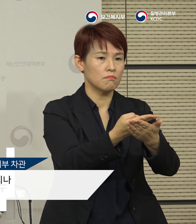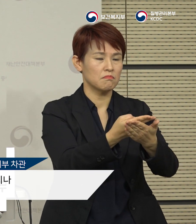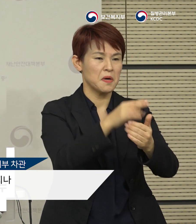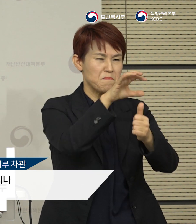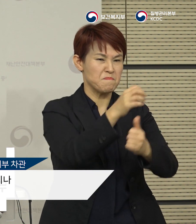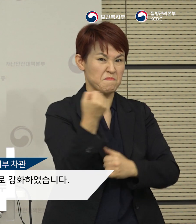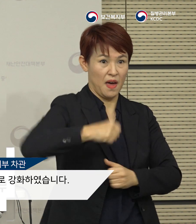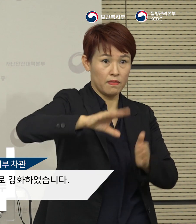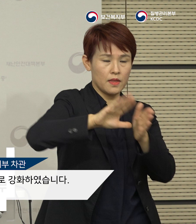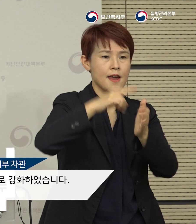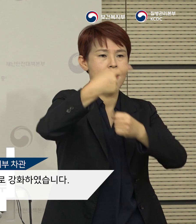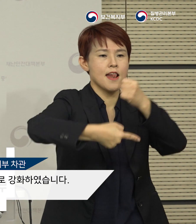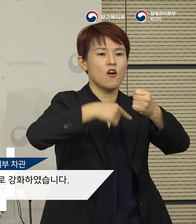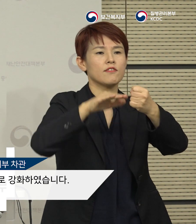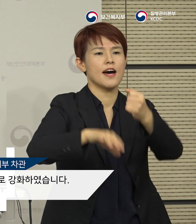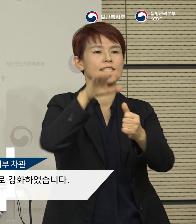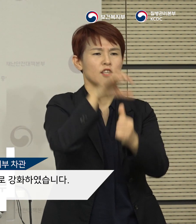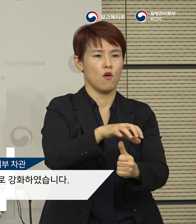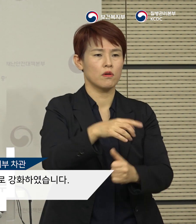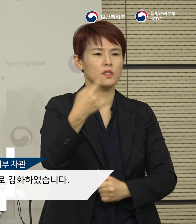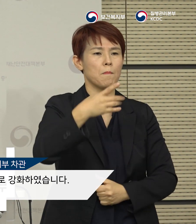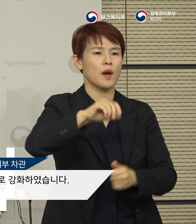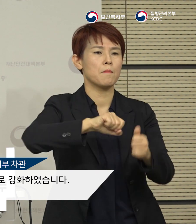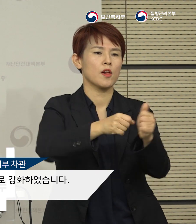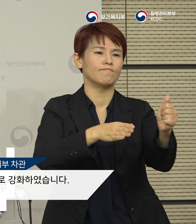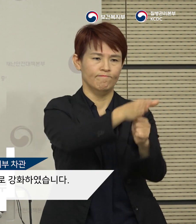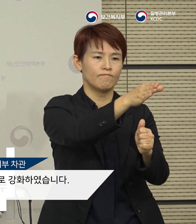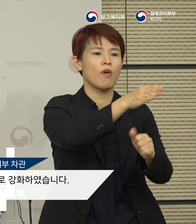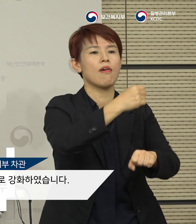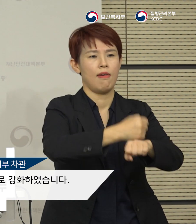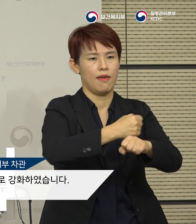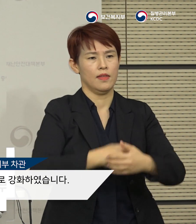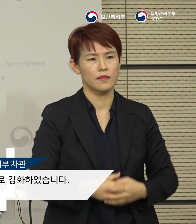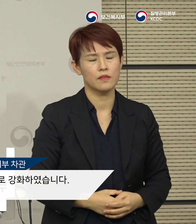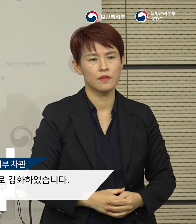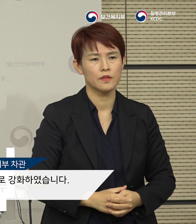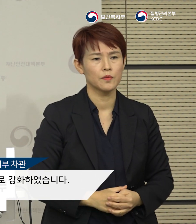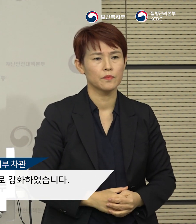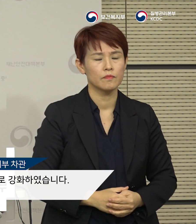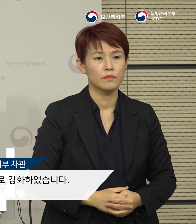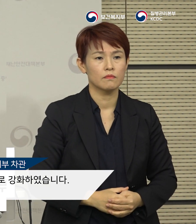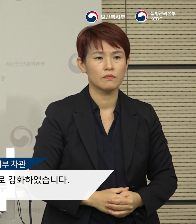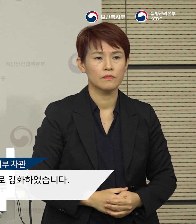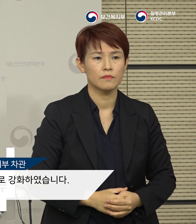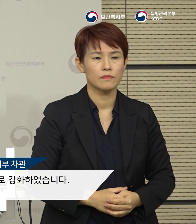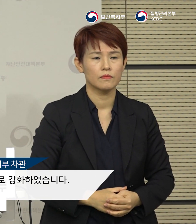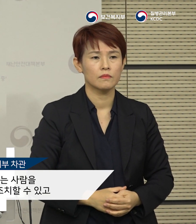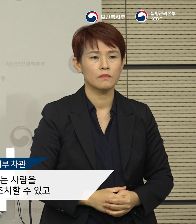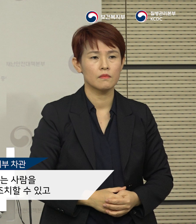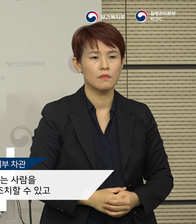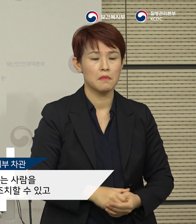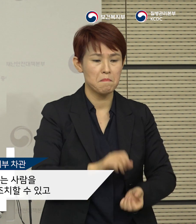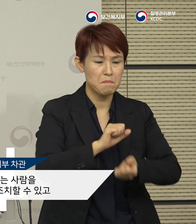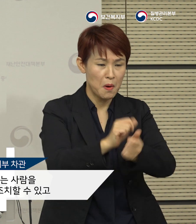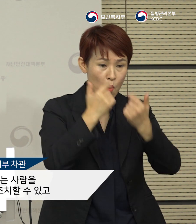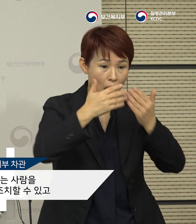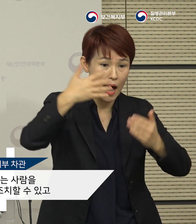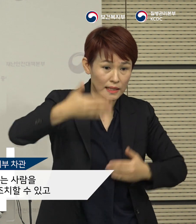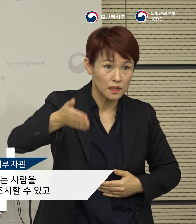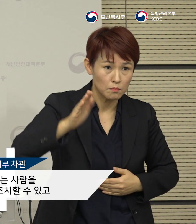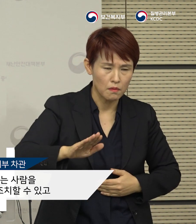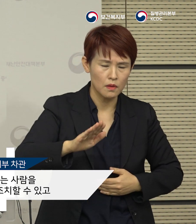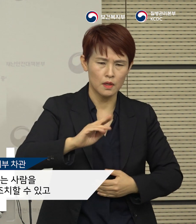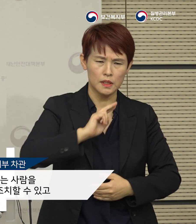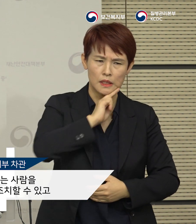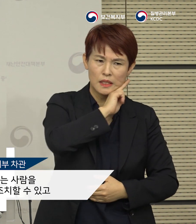벌칙을 1년 이하의 징역 또는 1,000만 원 이하의 벌금으로 강화하였습니다. 이와 함께 확진이 되지